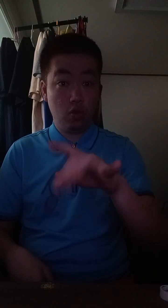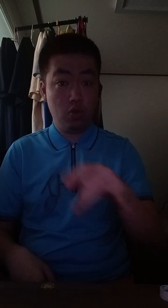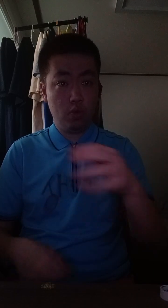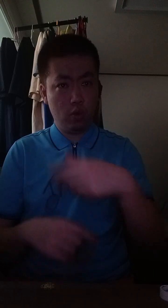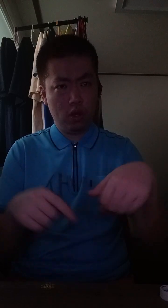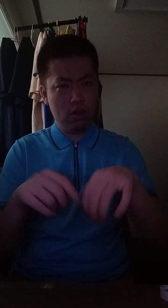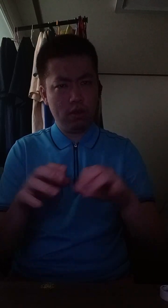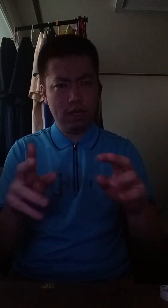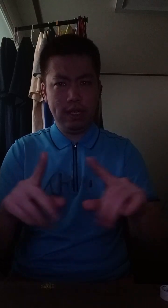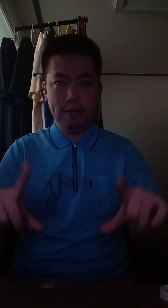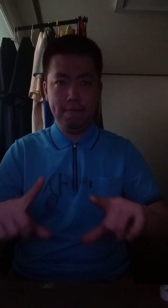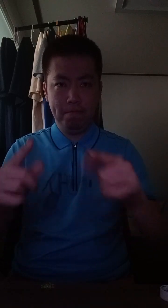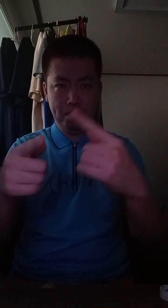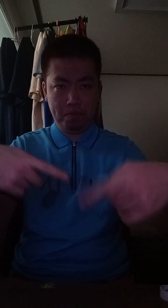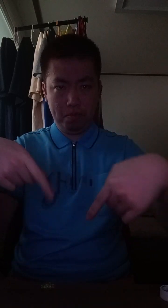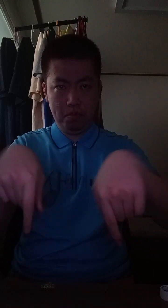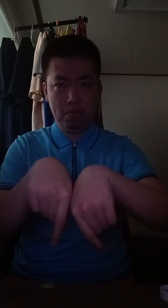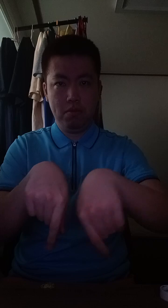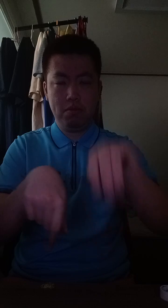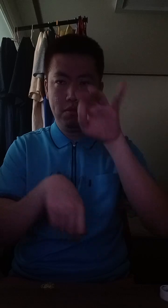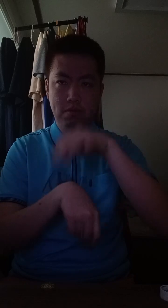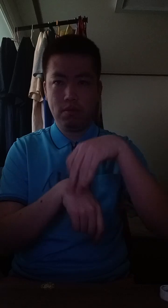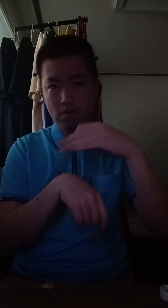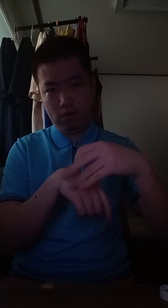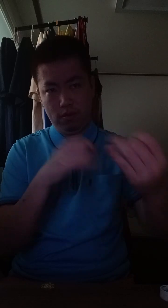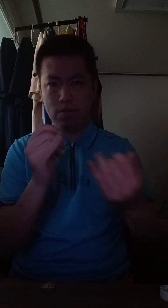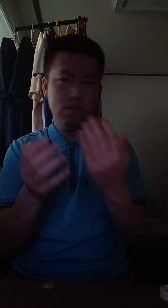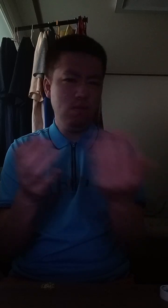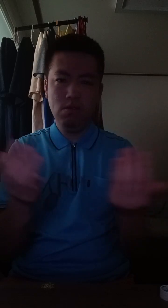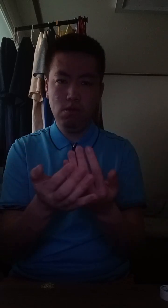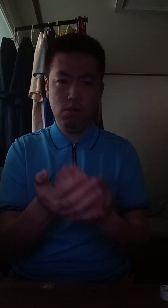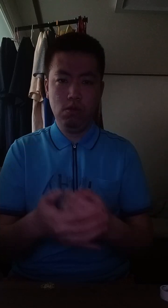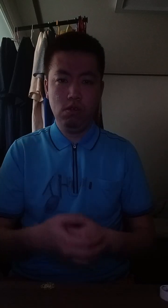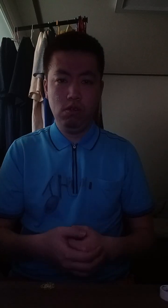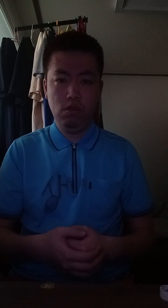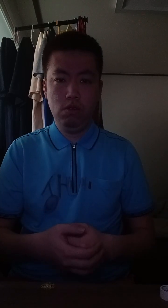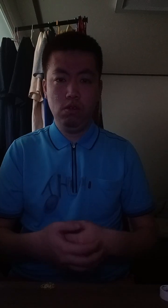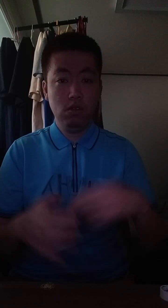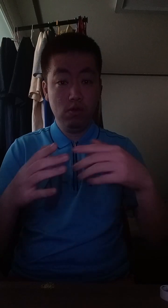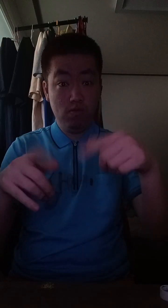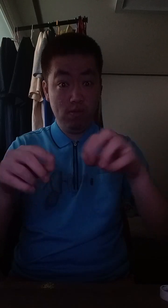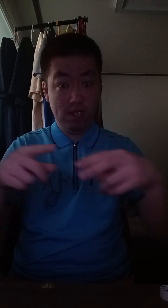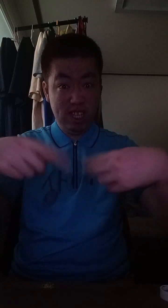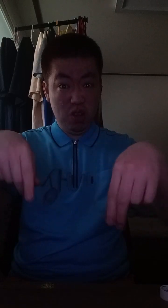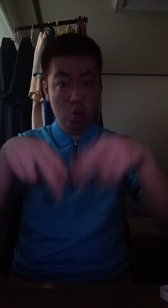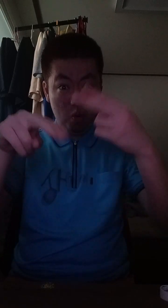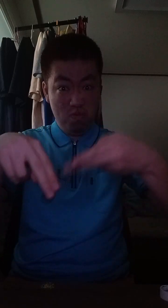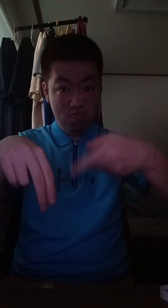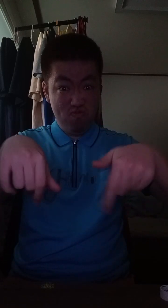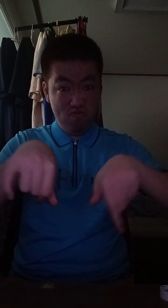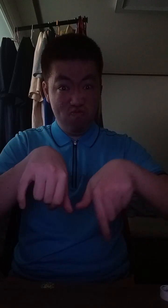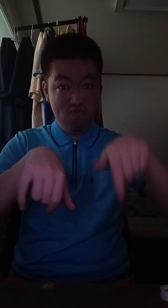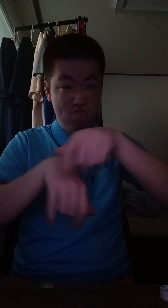쓰거나 상황에 따라 교체하는데 안전을 담보할 수 없습니다. 부품 재고가 부족하면 정비 중인